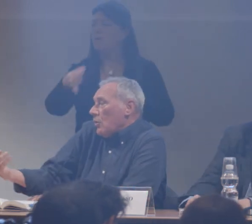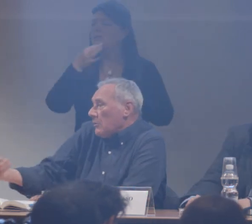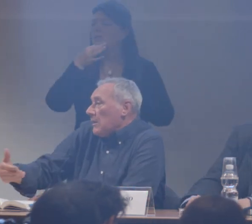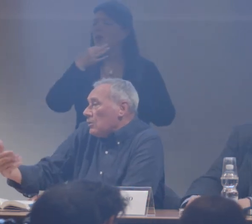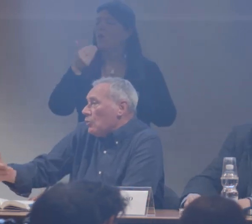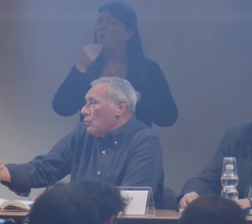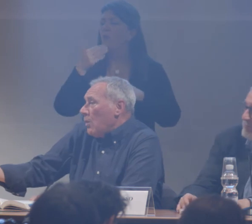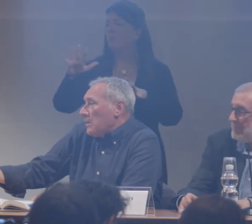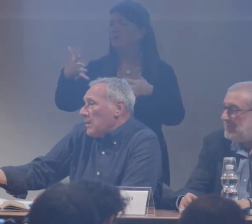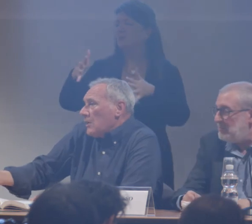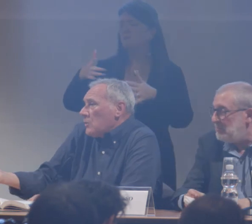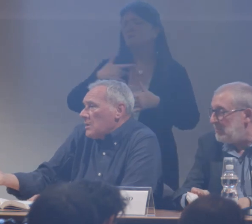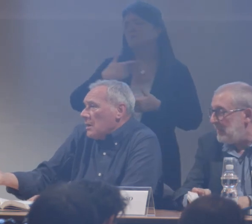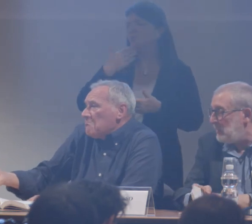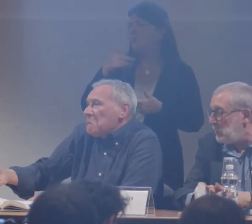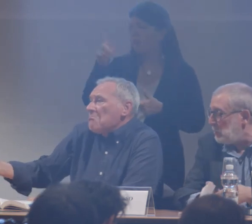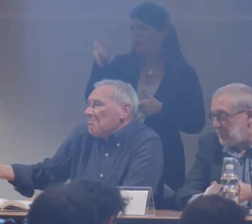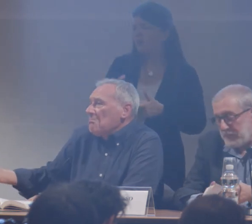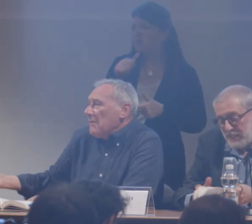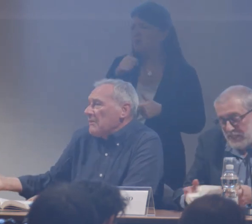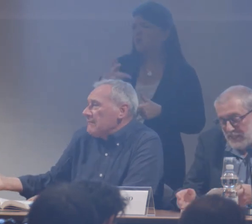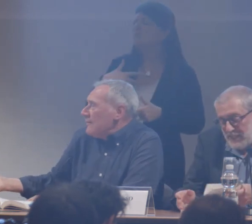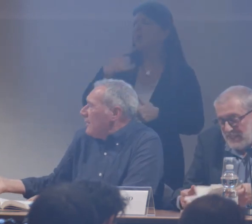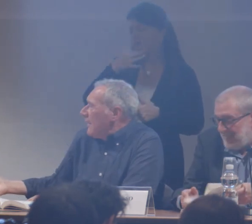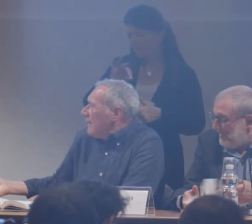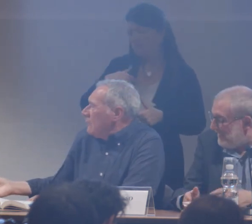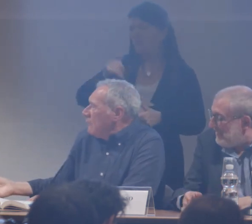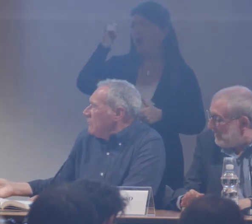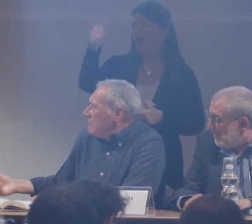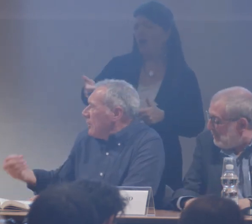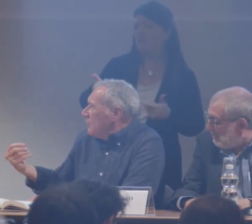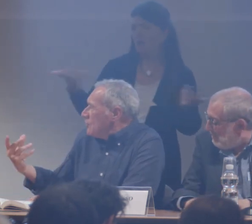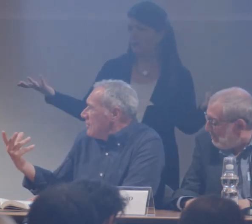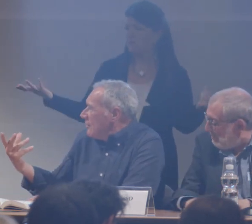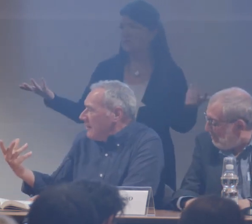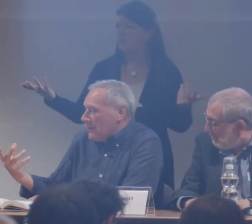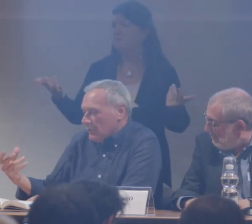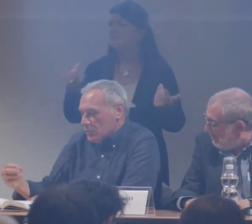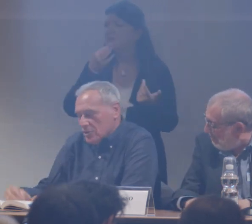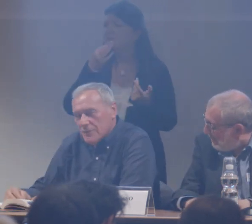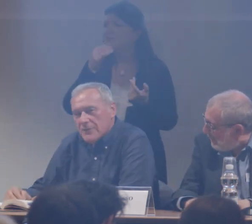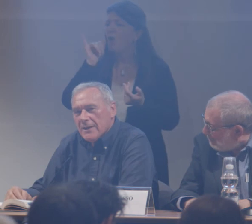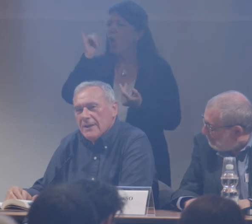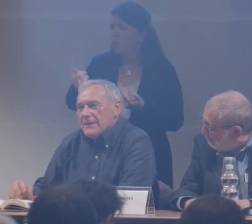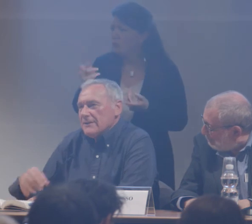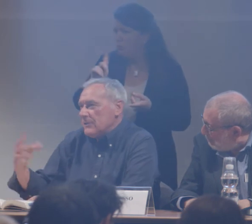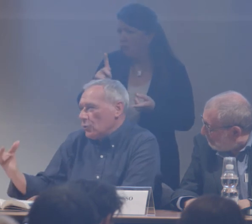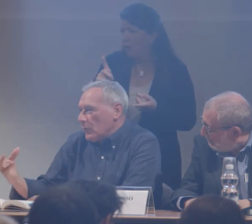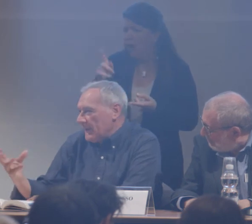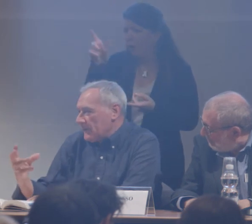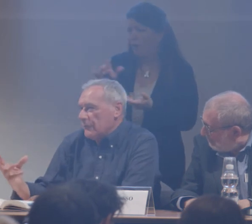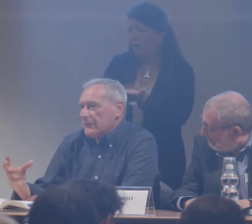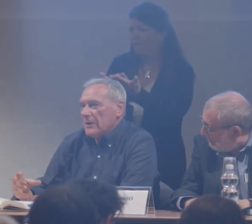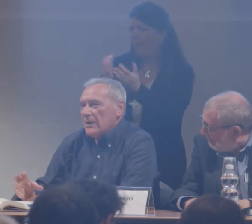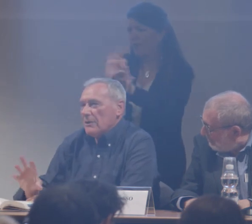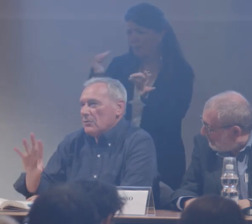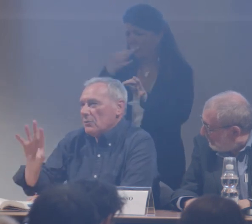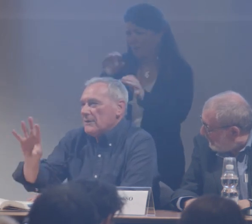Cioè uomini, non uomini, e quindi. Non era l'omicidio, non era un omicidio. Detto